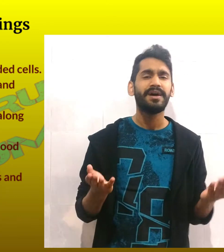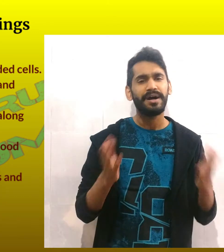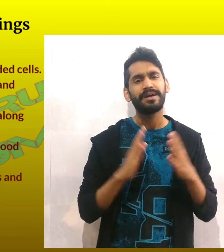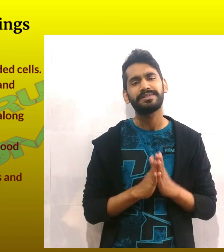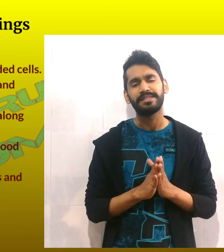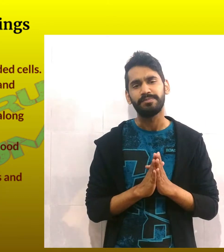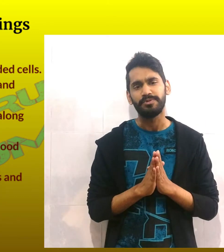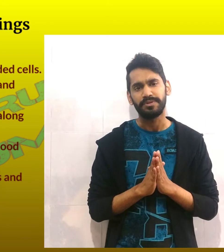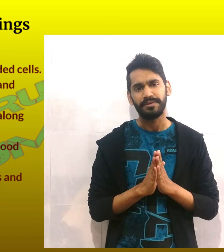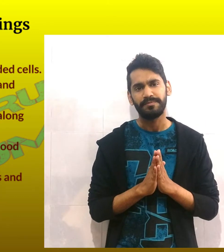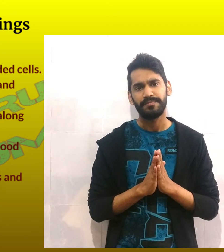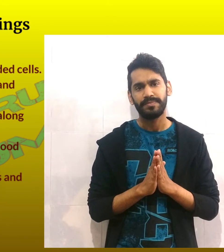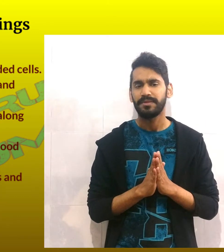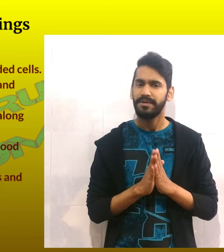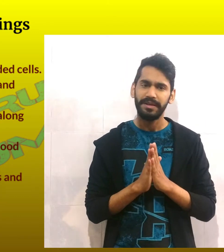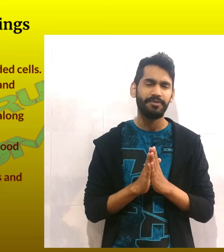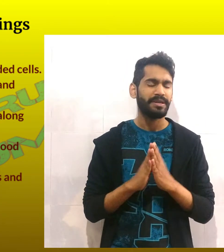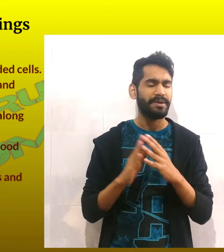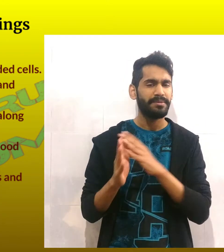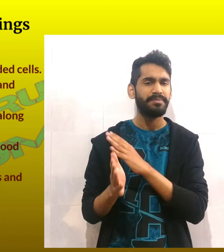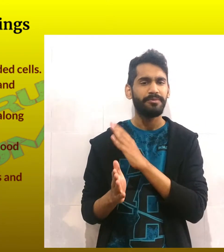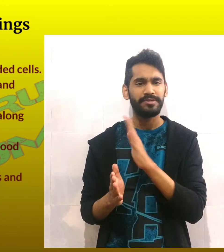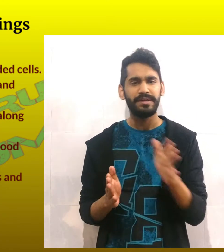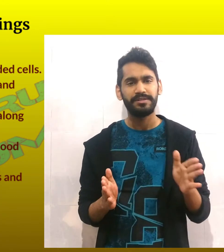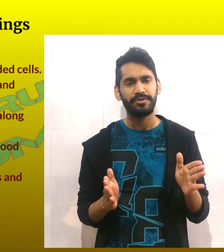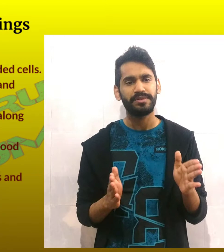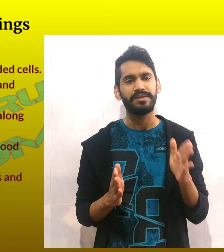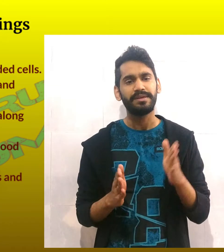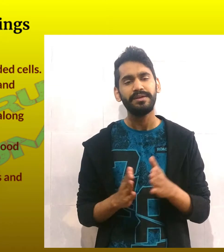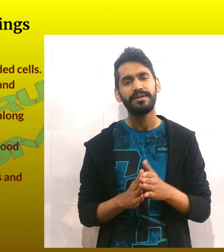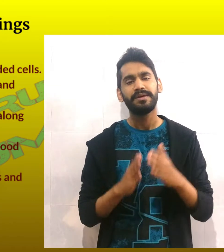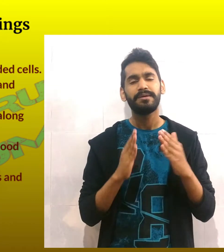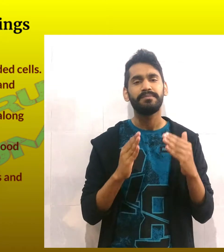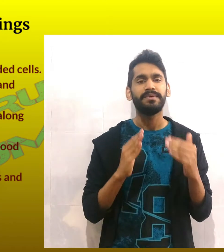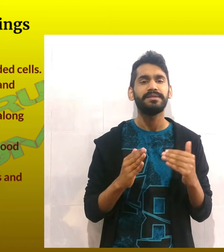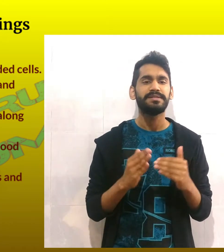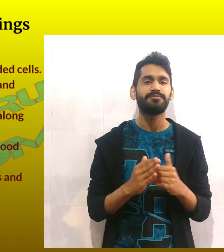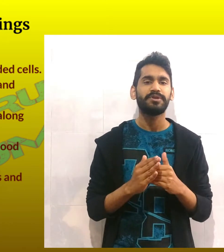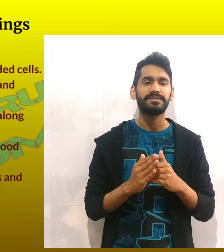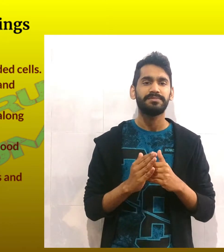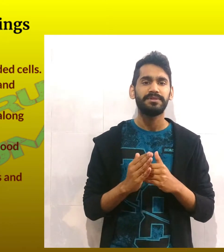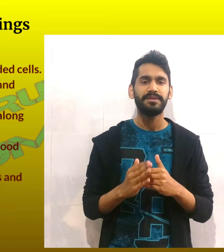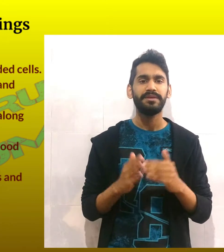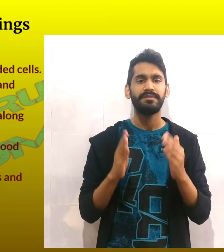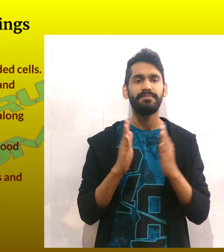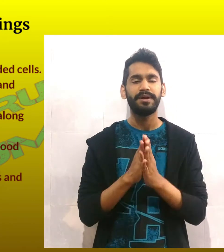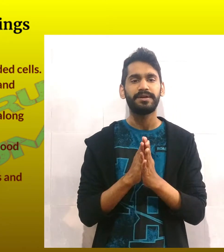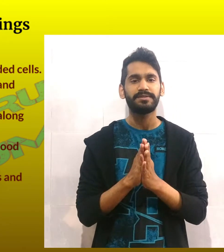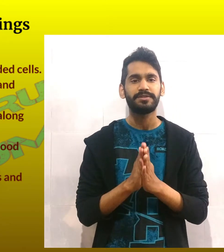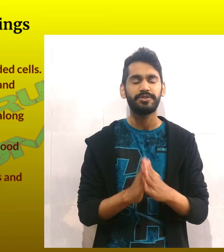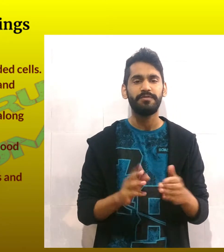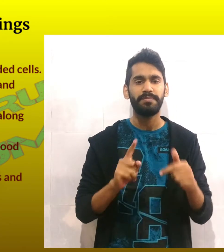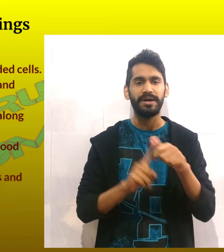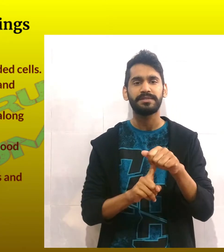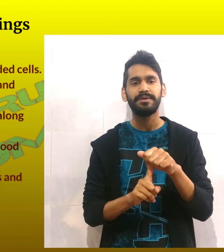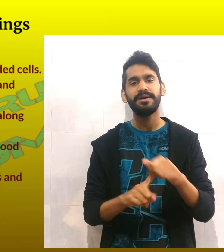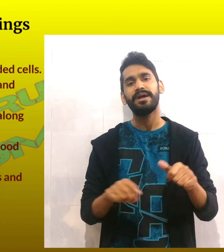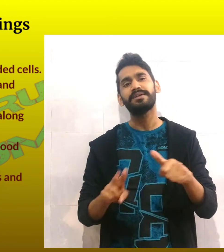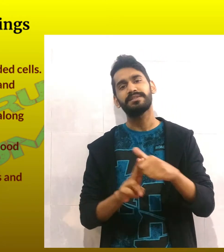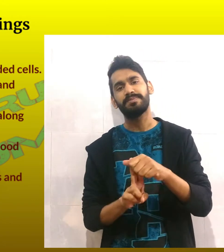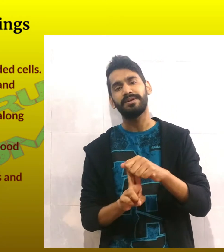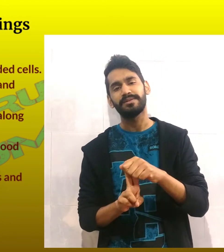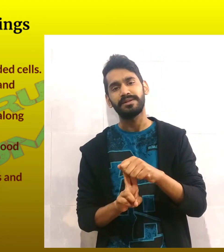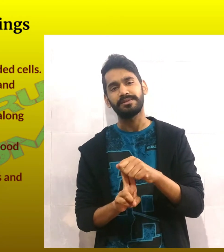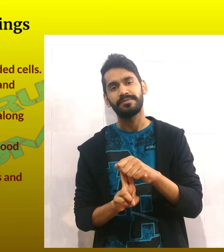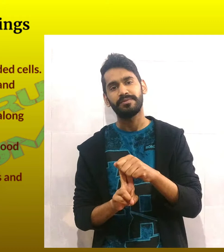के अलग सेल्स भी होते हैं। ठीक है, उनके बारे में अभी हमको जानने की ज़रूरत नहीं है। मेन चीज़ हमको क्या समझनी थी कि ब्लड कंसिस्ट ऑफ प्लाज्मा